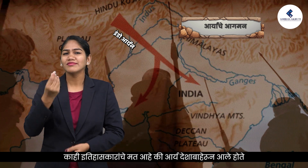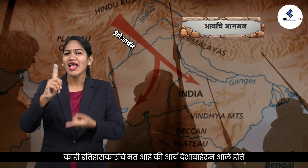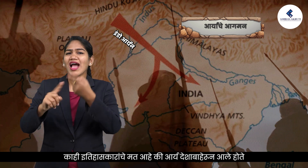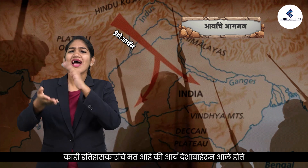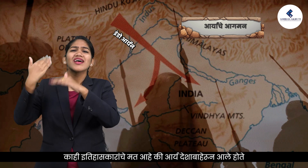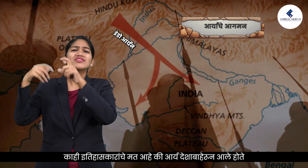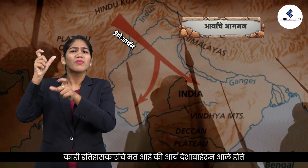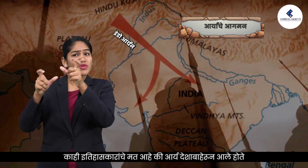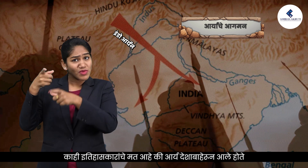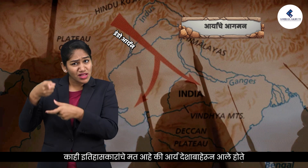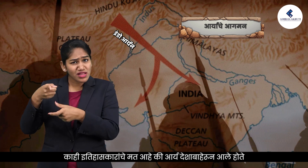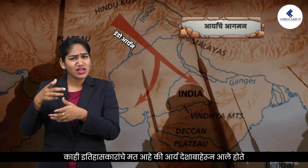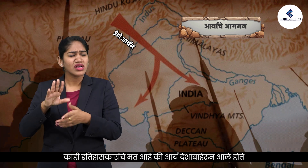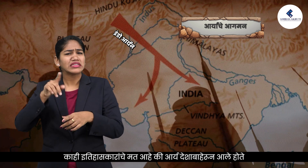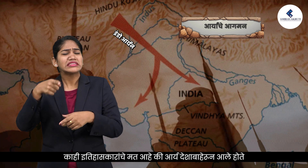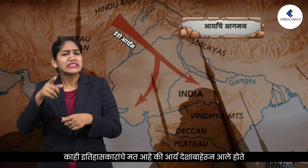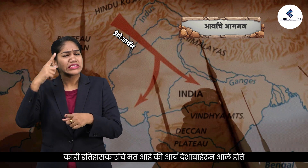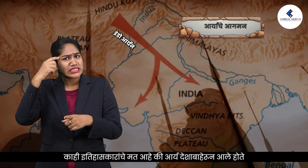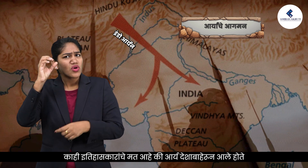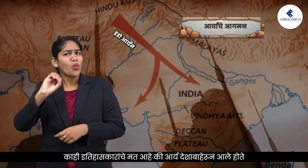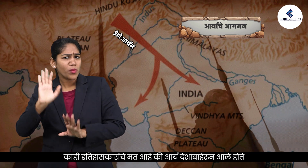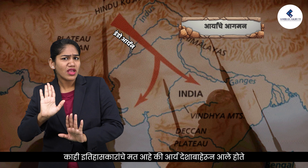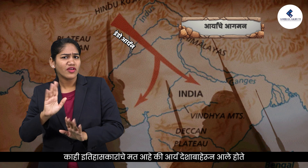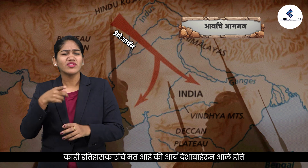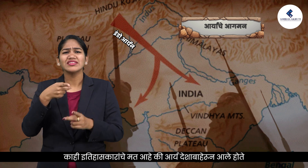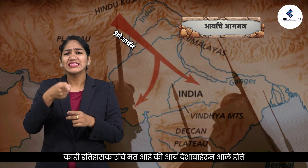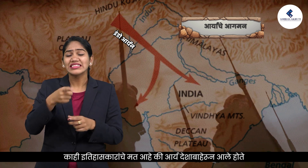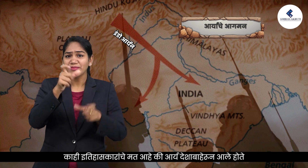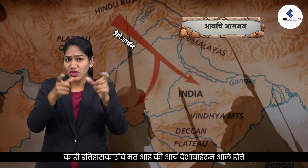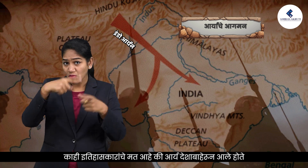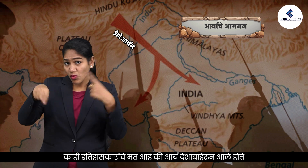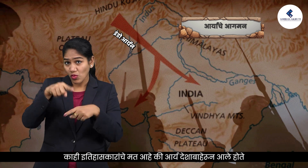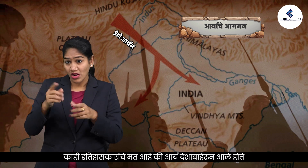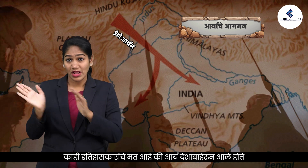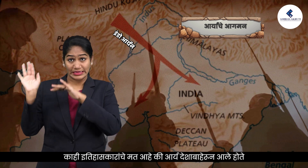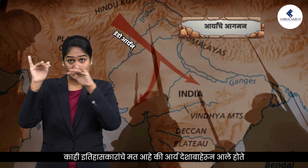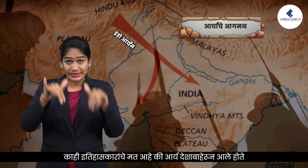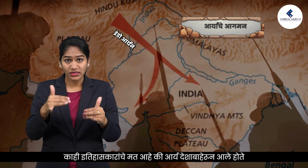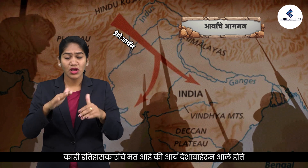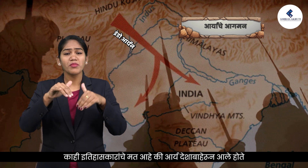काही इतिहासकारांचे मत आहे की आर्य देशाबाहेरून आले होते.